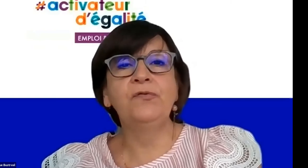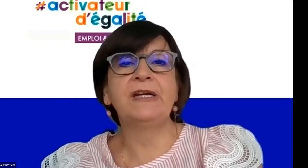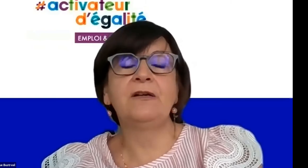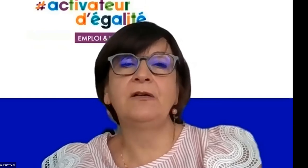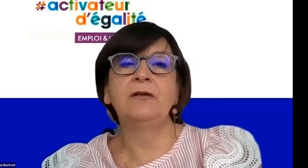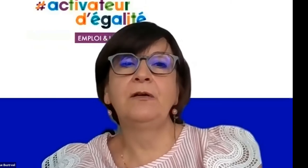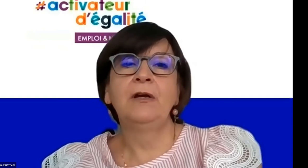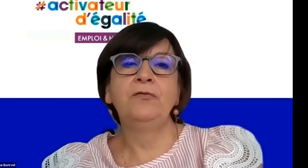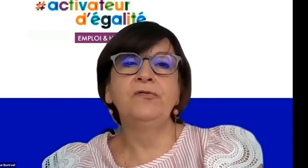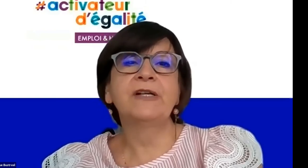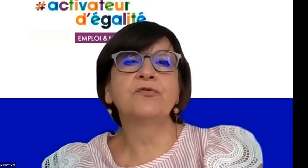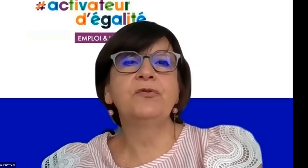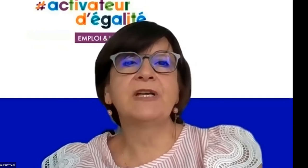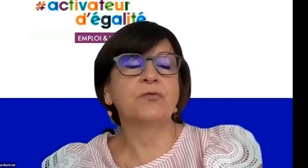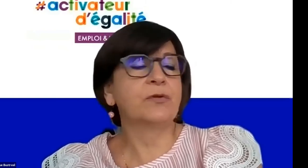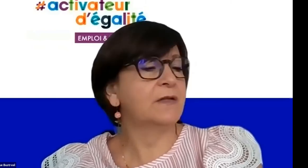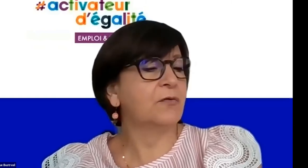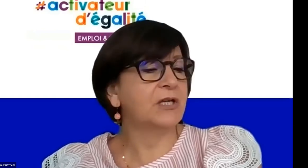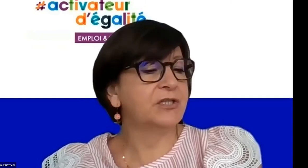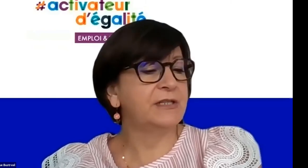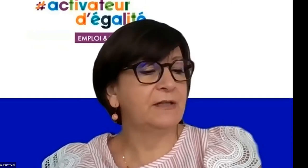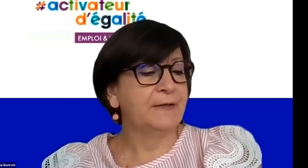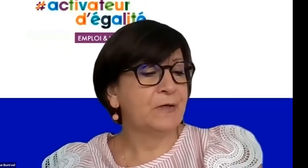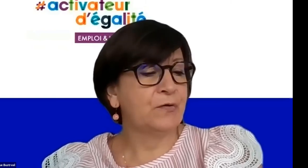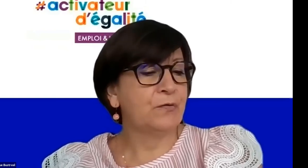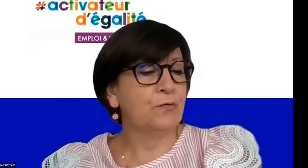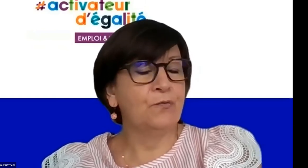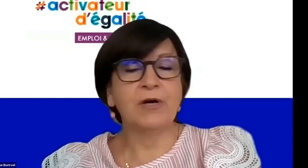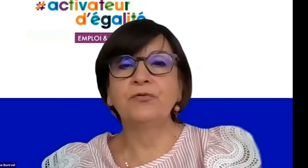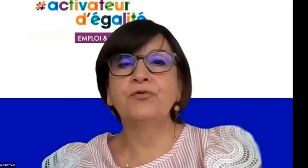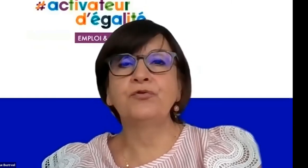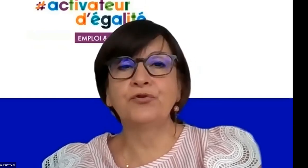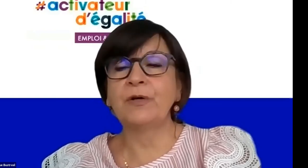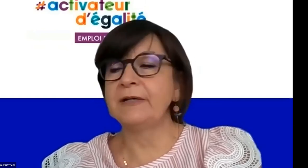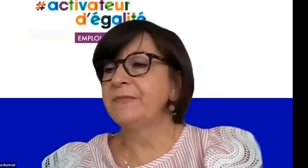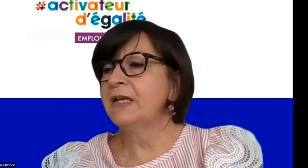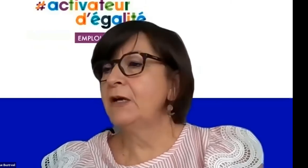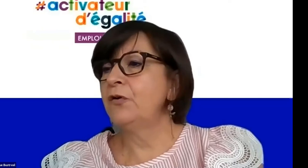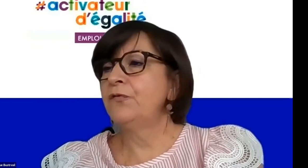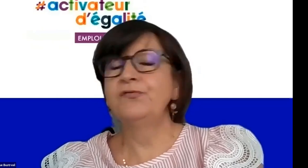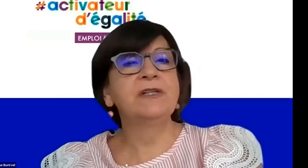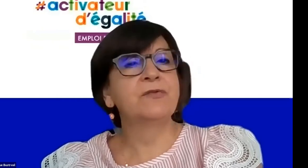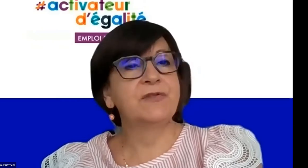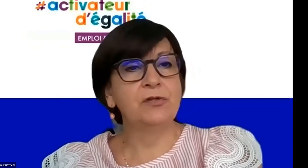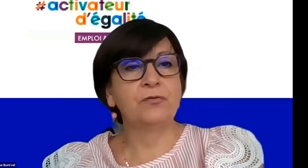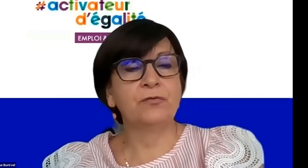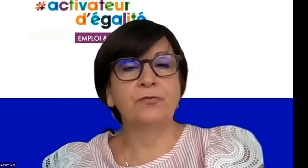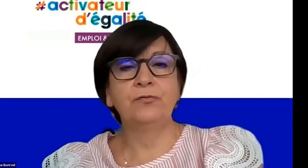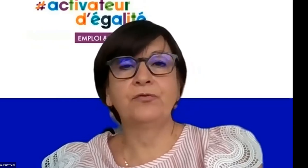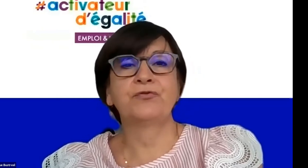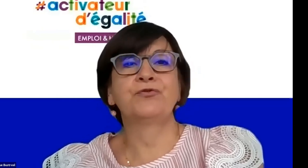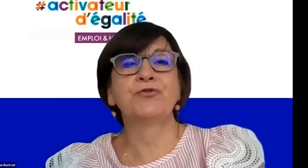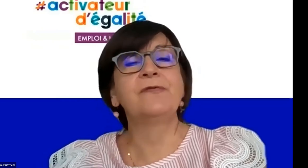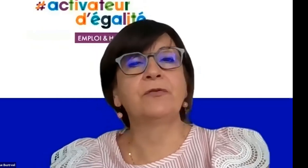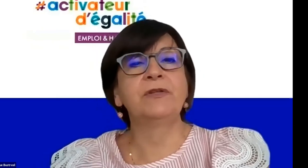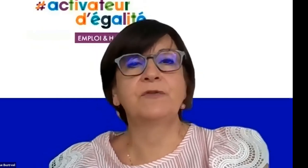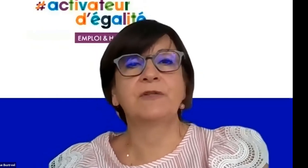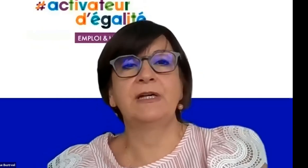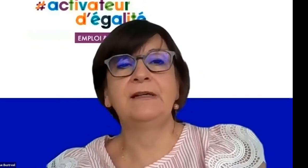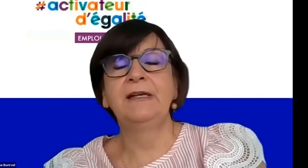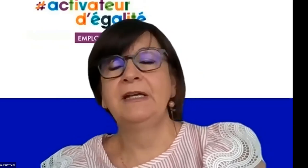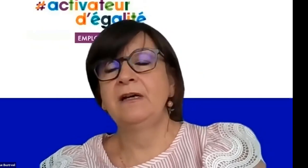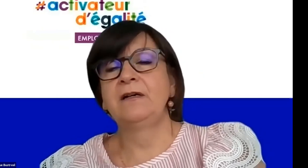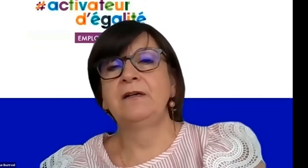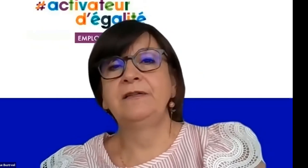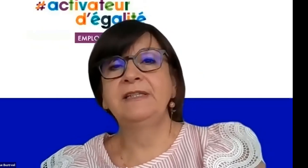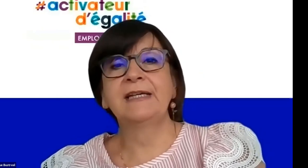concernant une nouvelle consultation qui a été engagée au mois de juin. Vous dire aussi que donc je suis Véronique